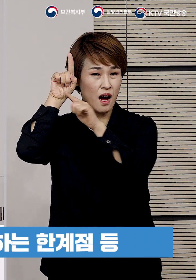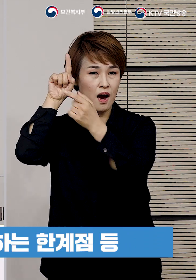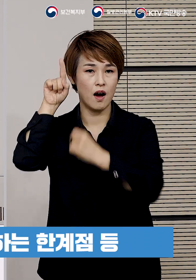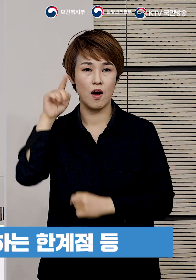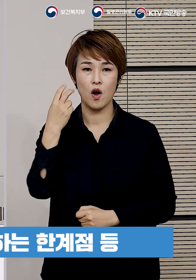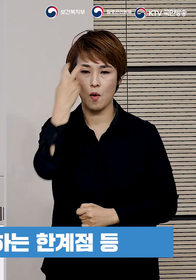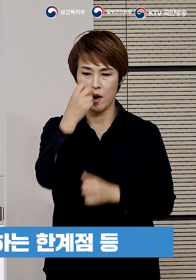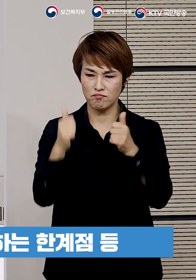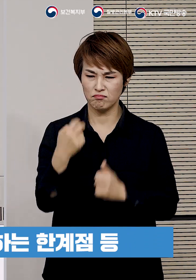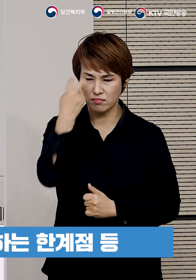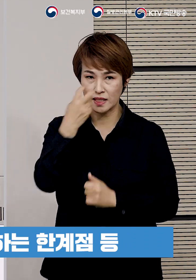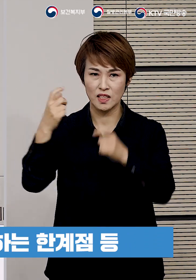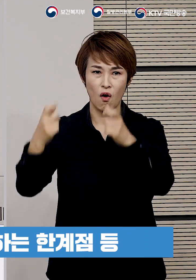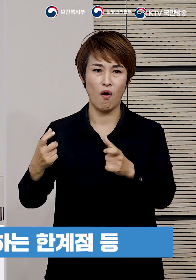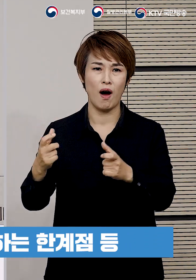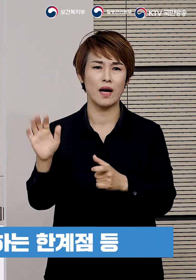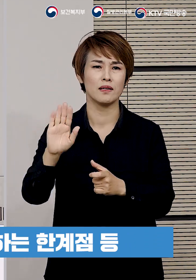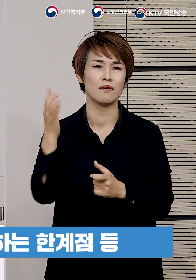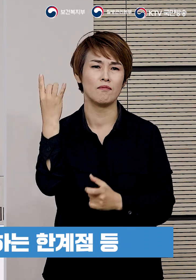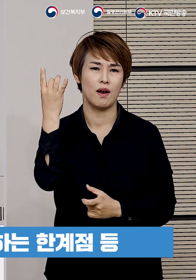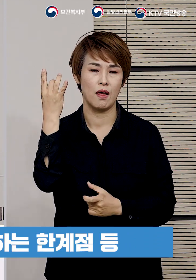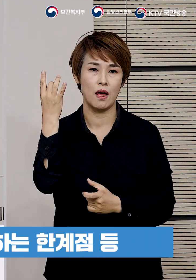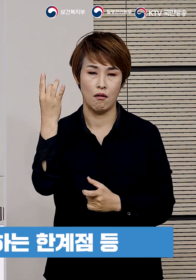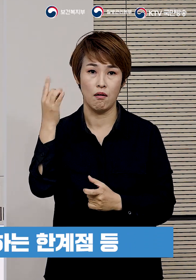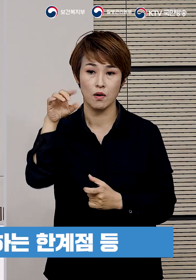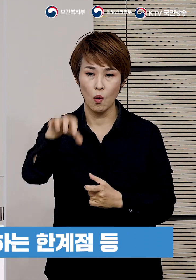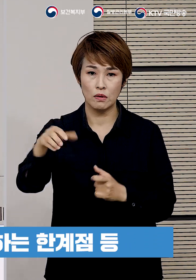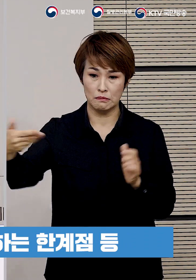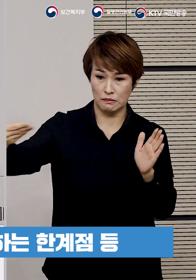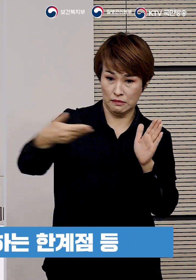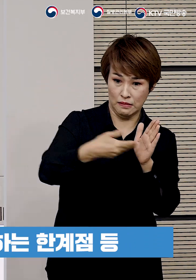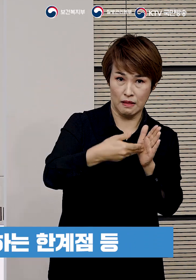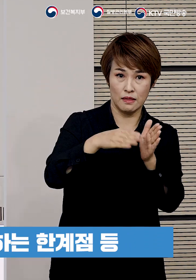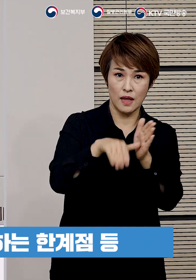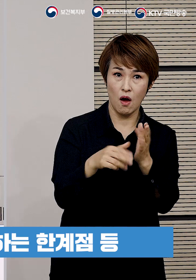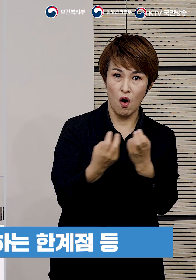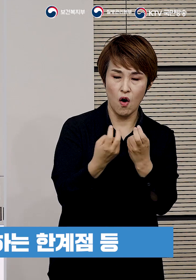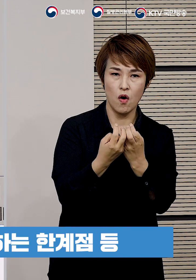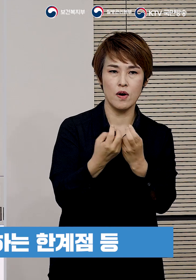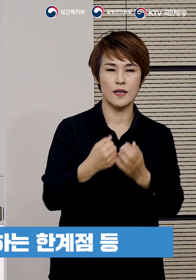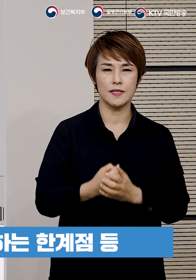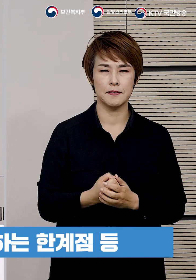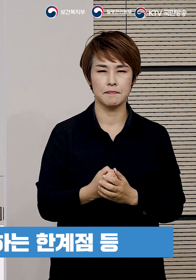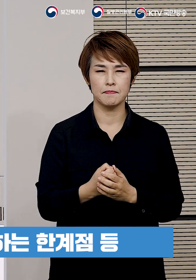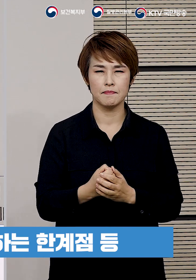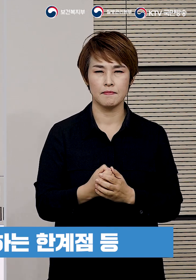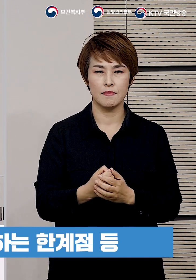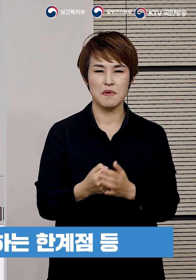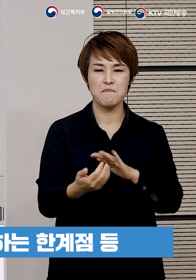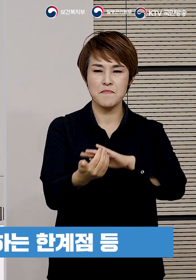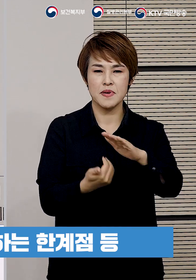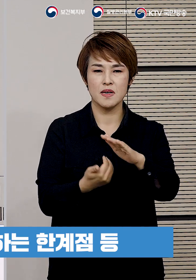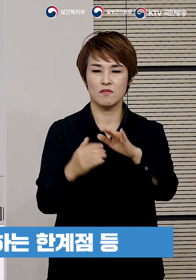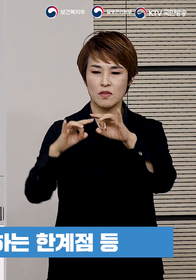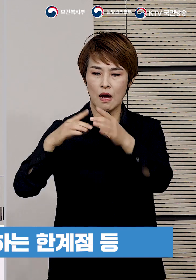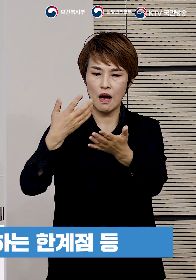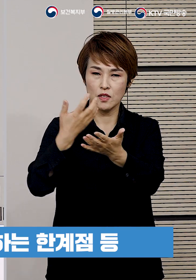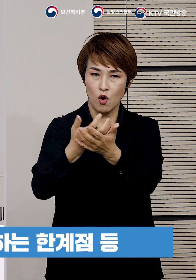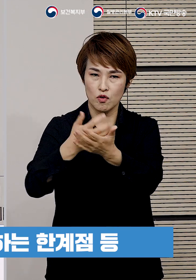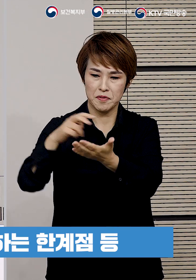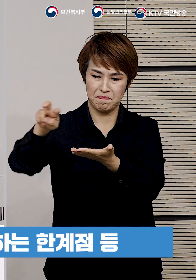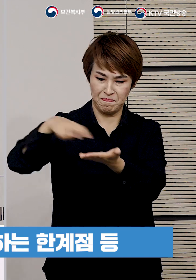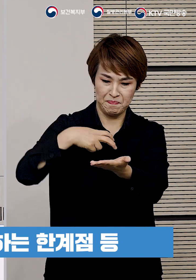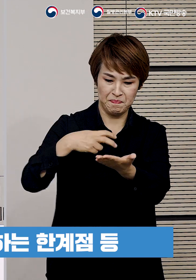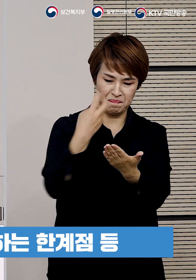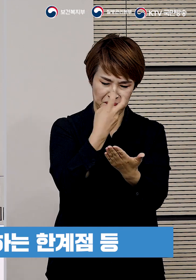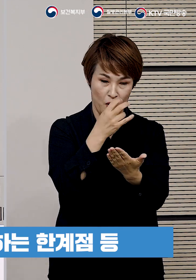러시아와 같이 검역관리 지역이 아닌 지역에서 입항하는 선박의 경우에 전자검역을 실시하고 유증상자